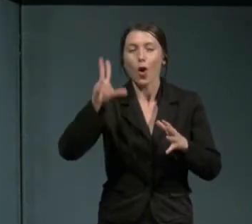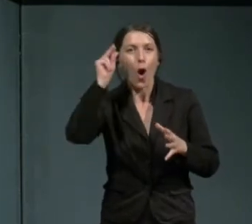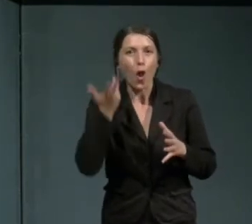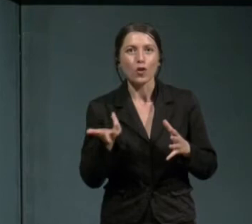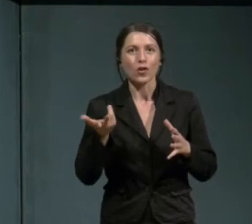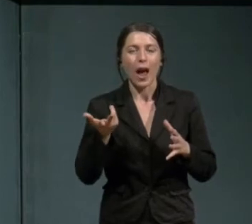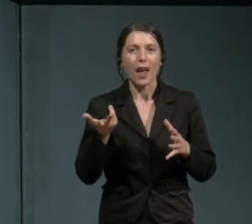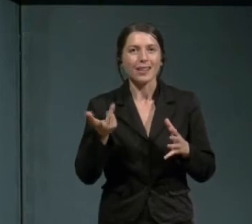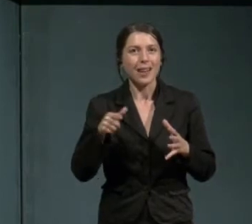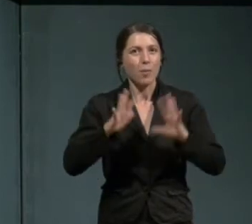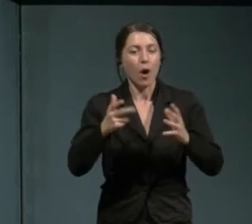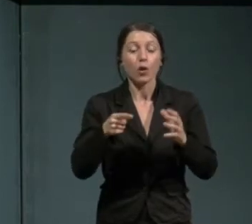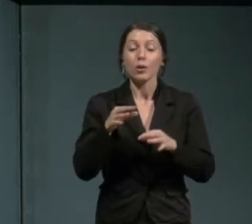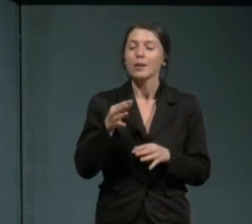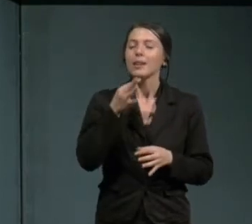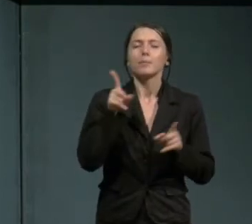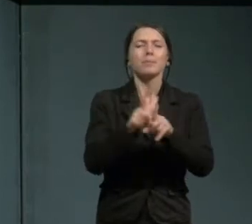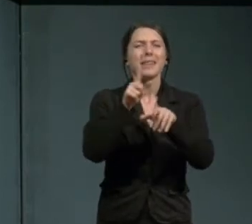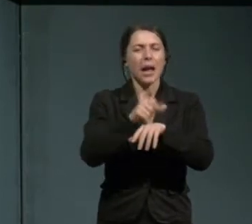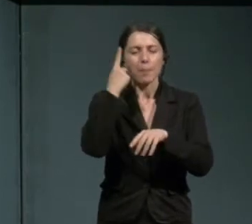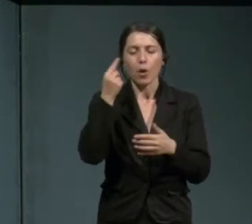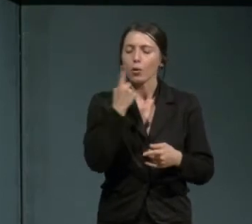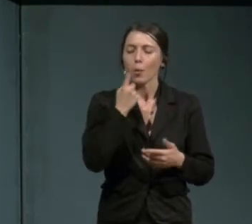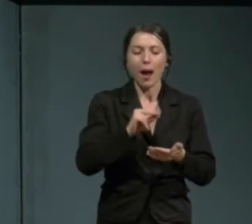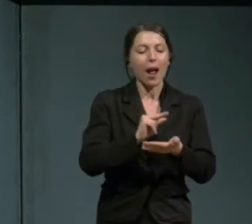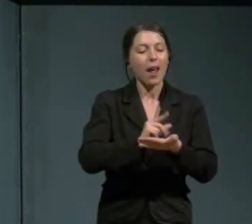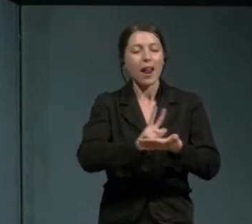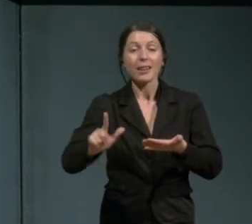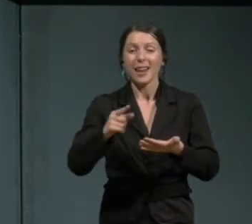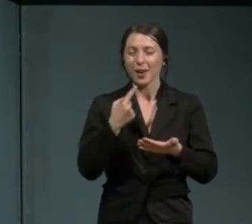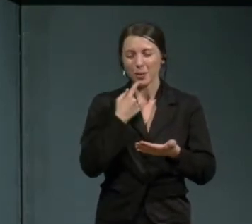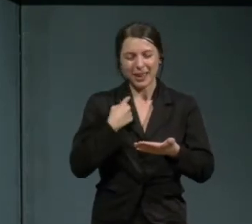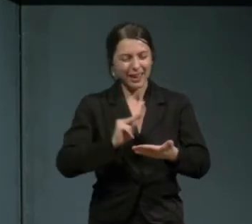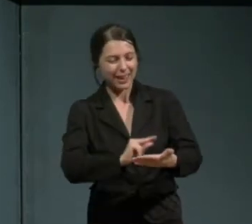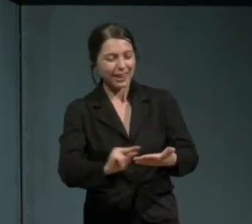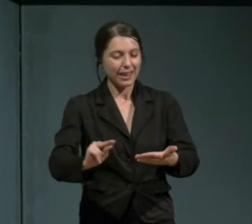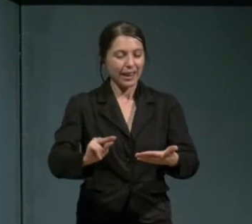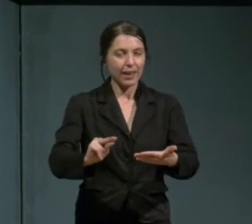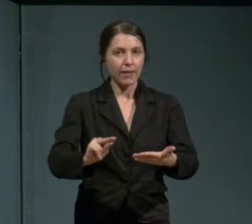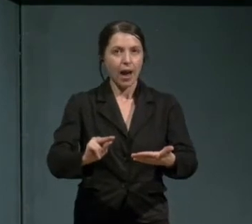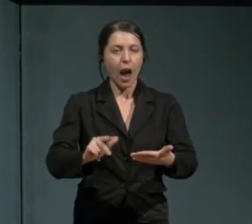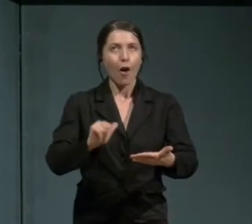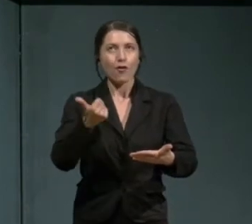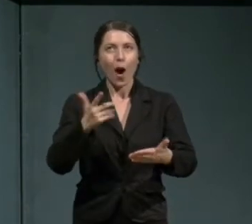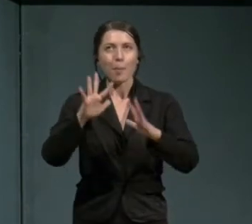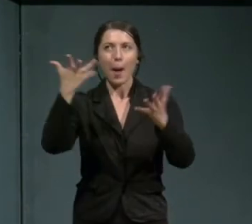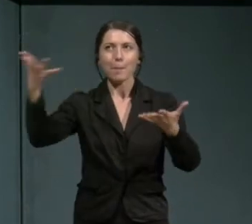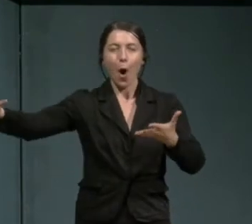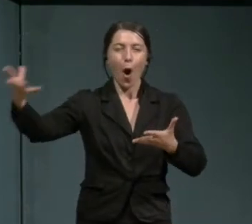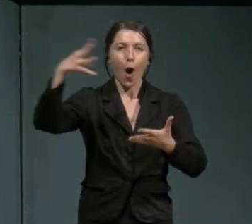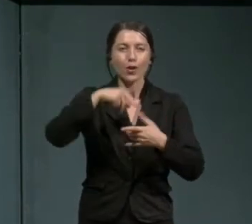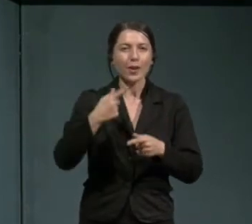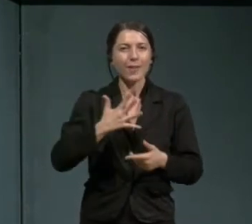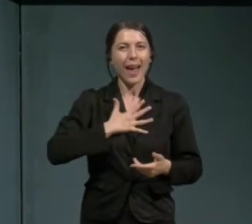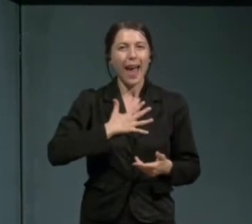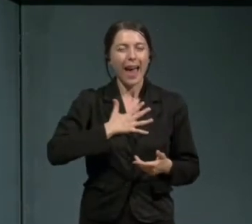stesso modo però poi la letteratura nel momento nel chi scrive è anche un modo di appropriarsi del mondo cioè nel momento in cui lo